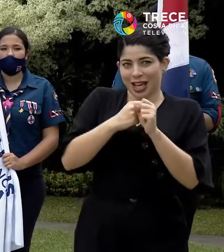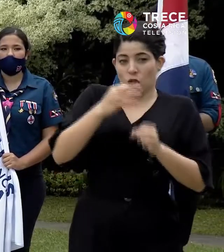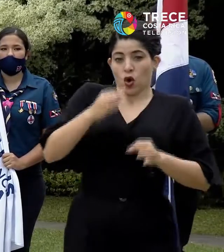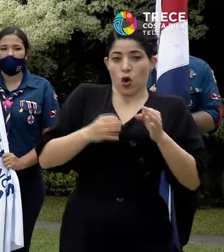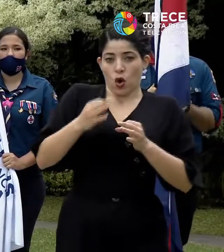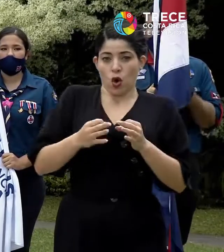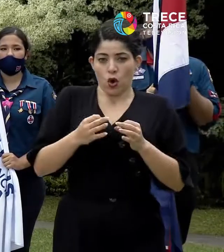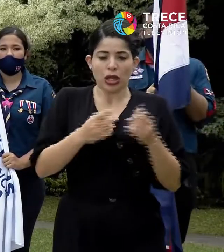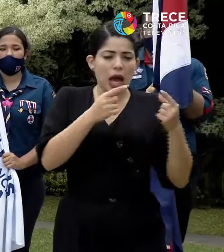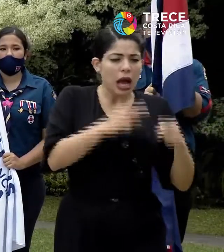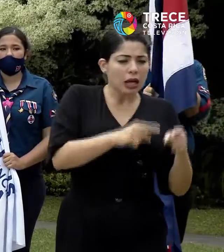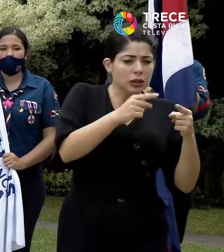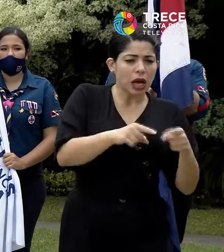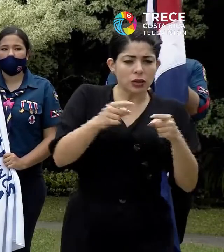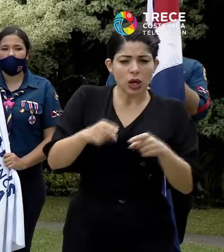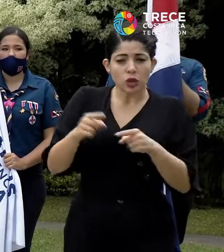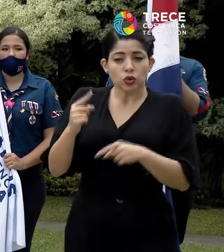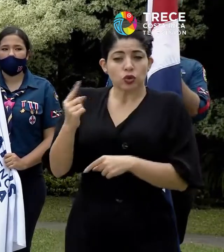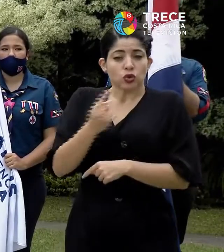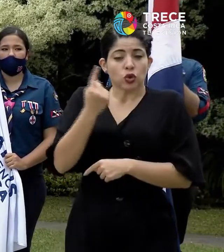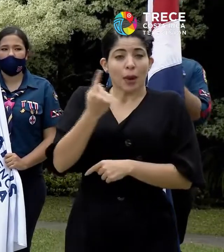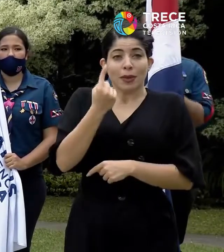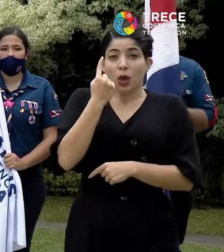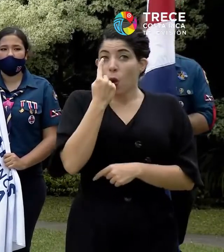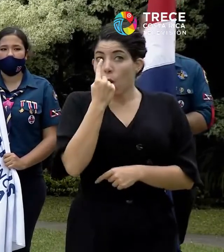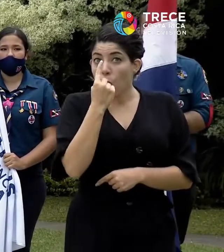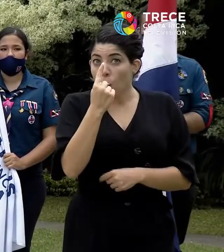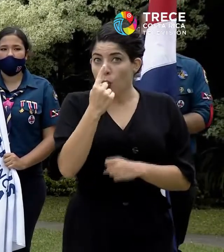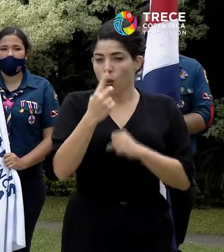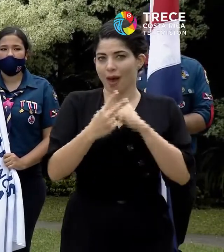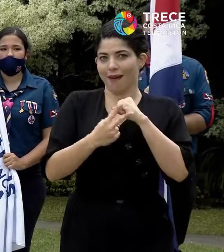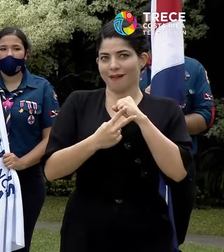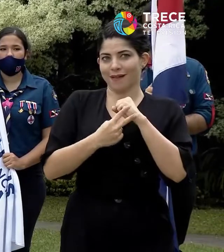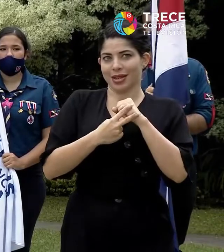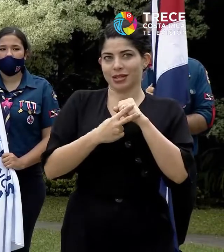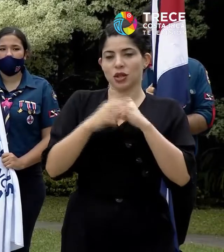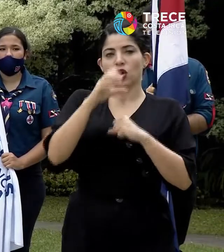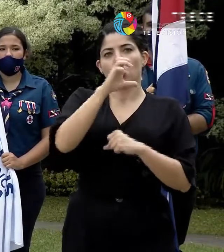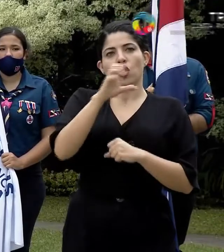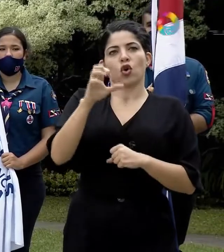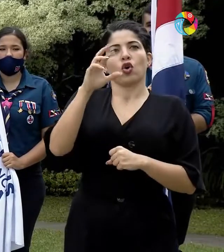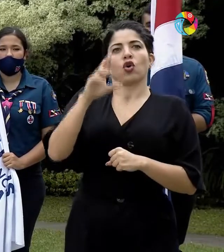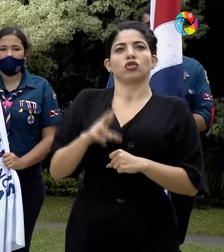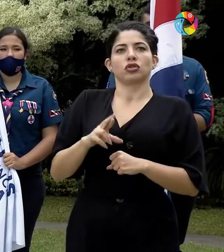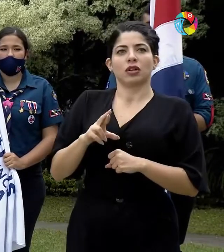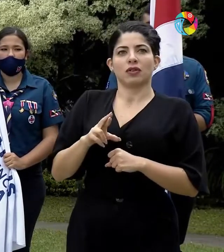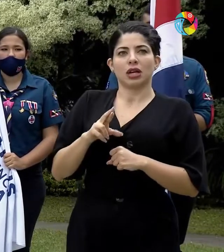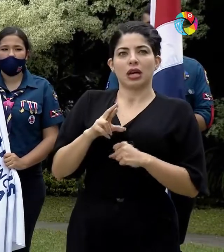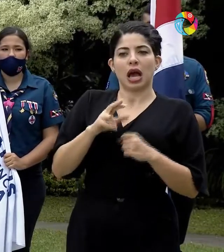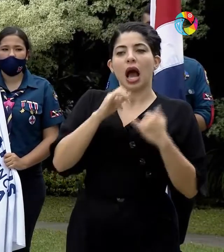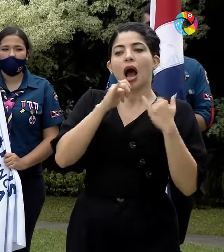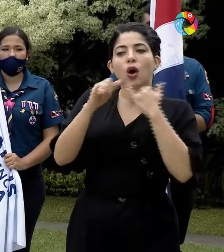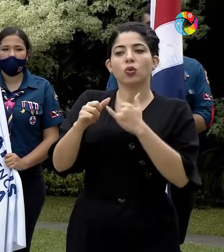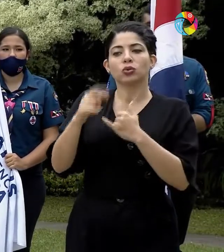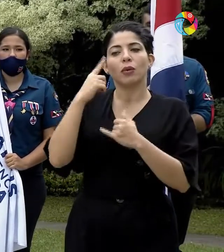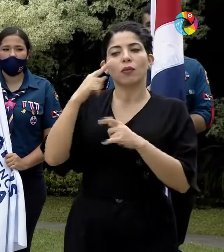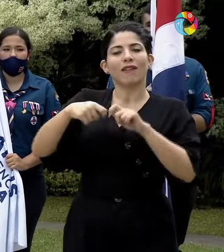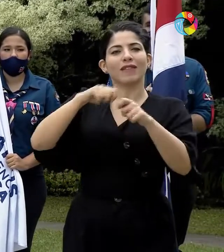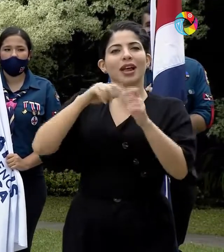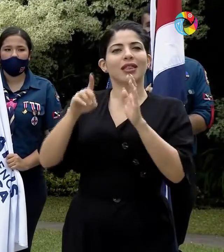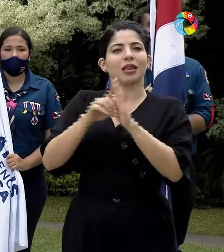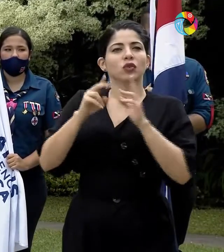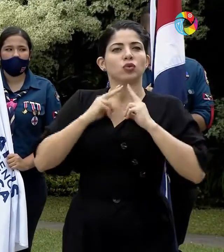Corte, solo una vez Costa Rica fue el país acusado por violación de derechos